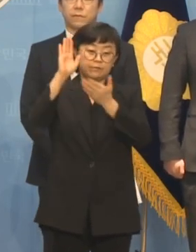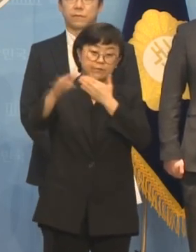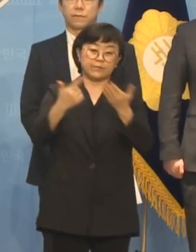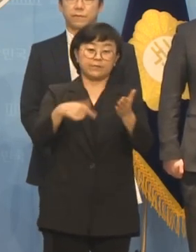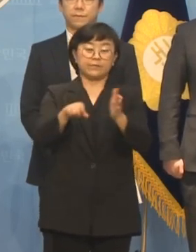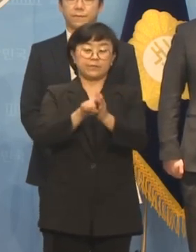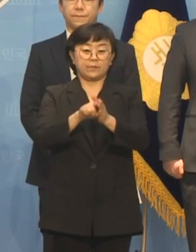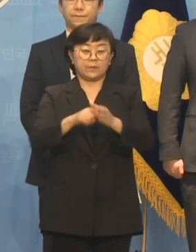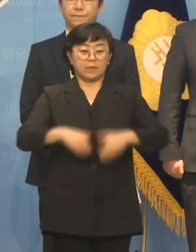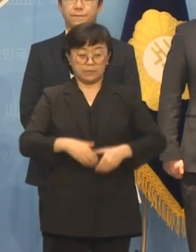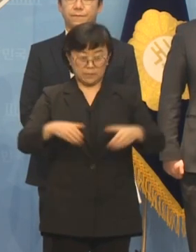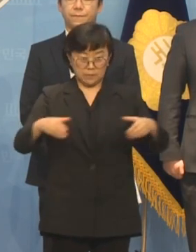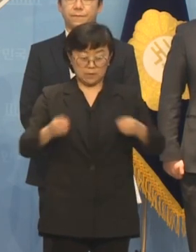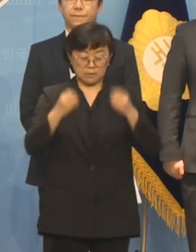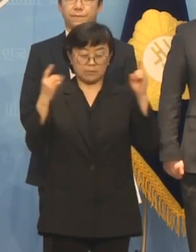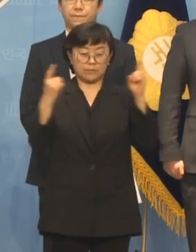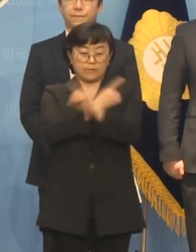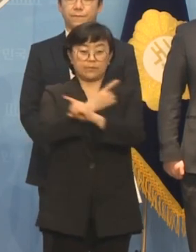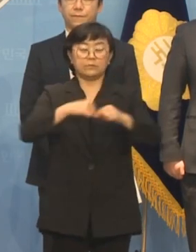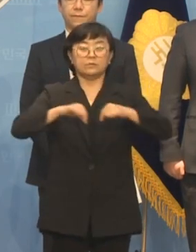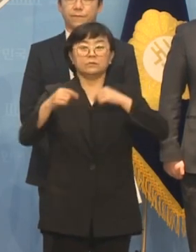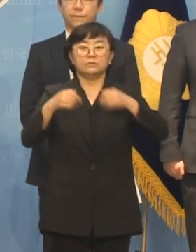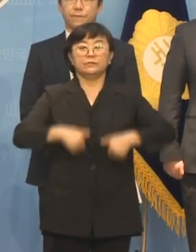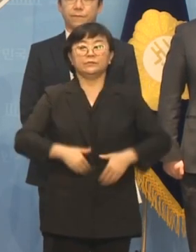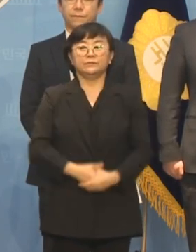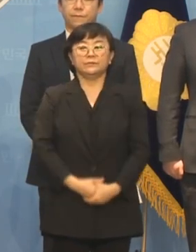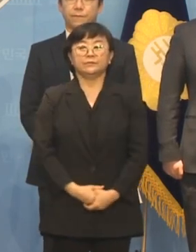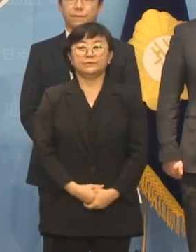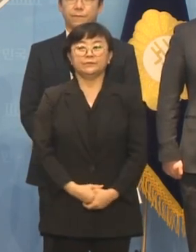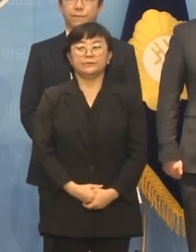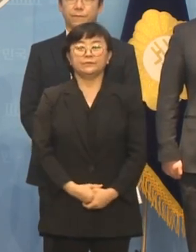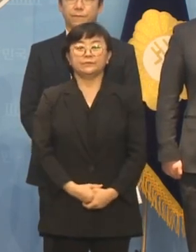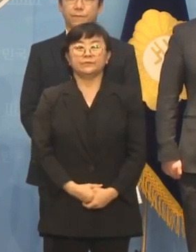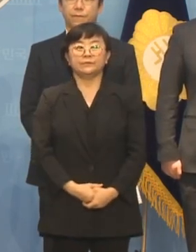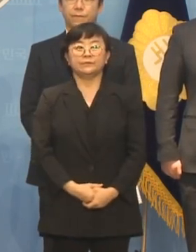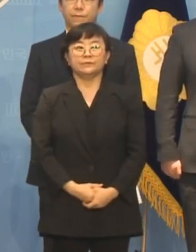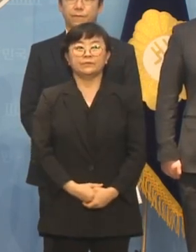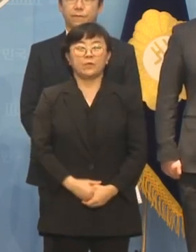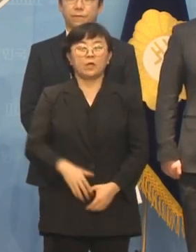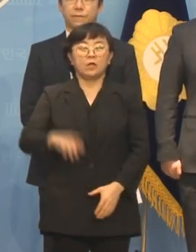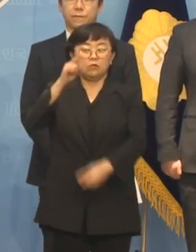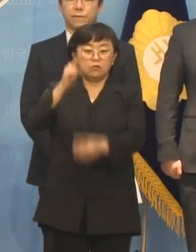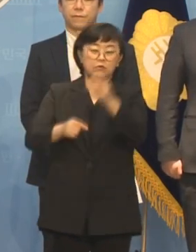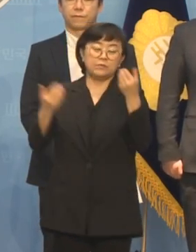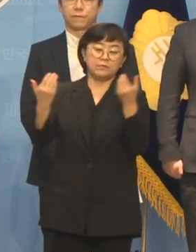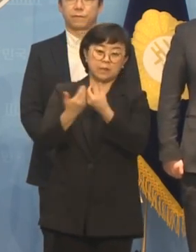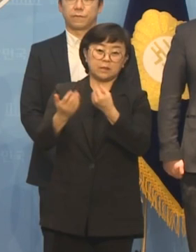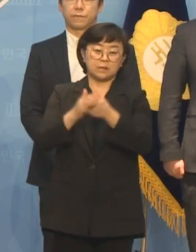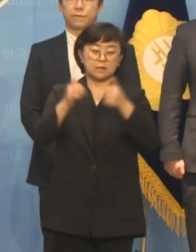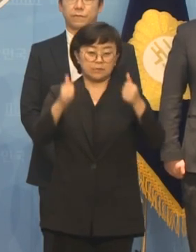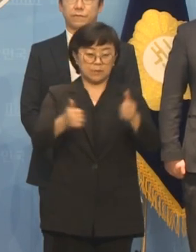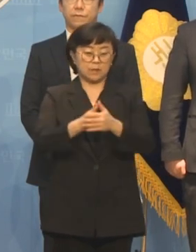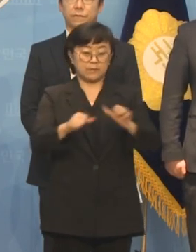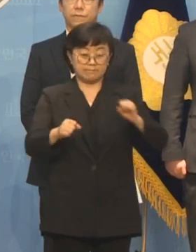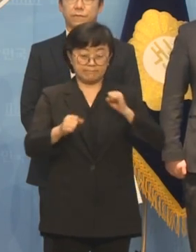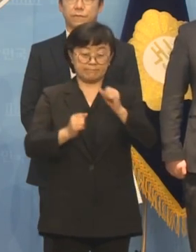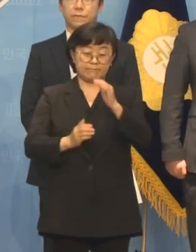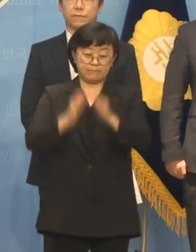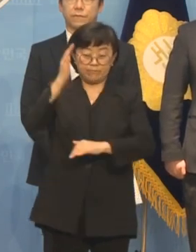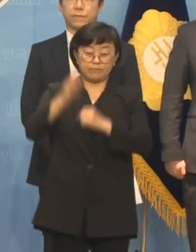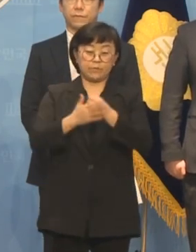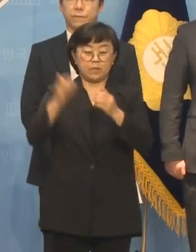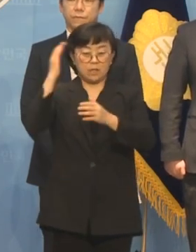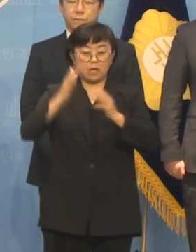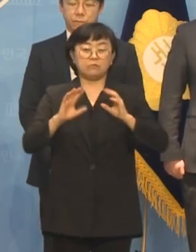향한 담대한 개혁정치여야만 합니다. 소위 반윤이라는 윤석열 정권 심판의 동력을 넘어서